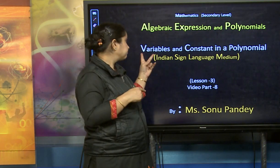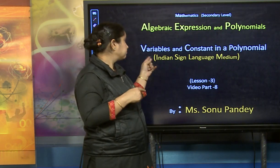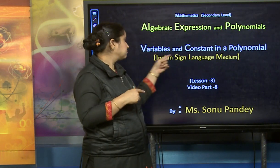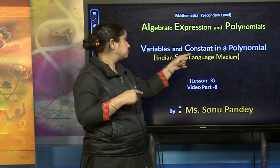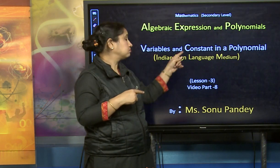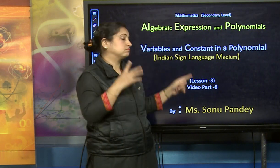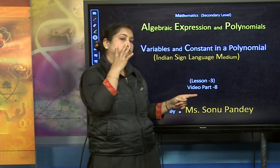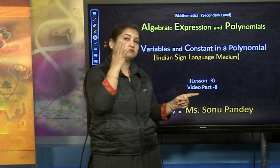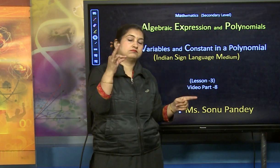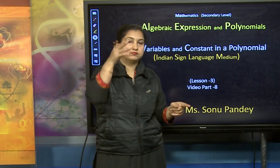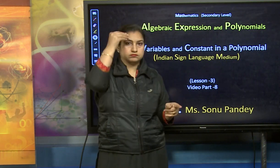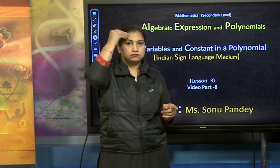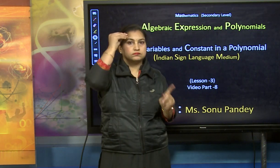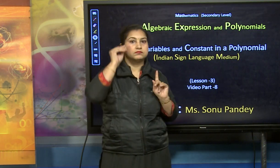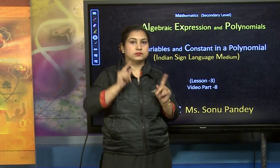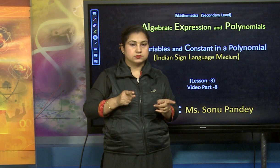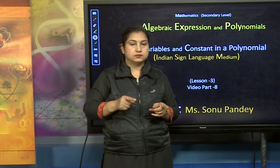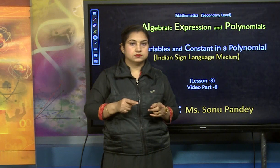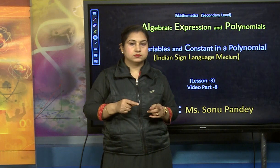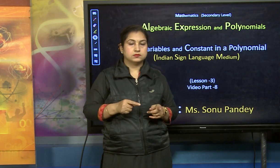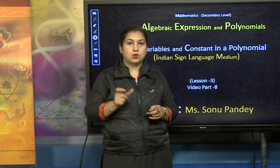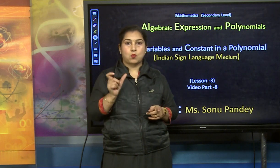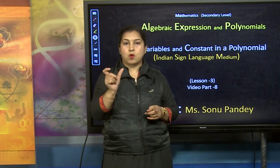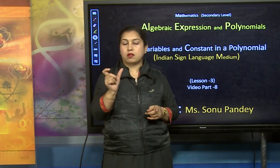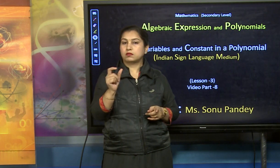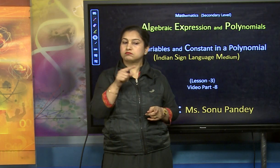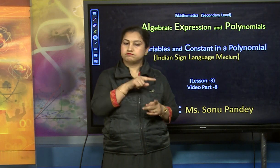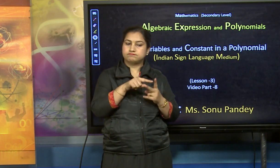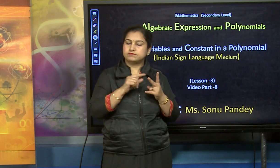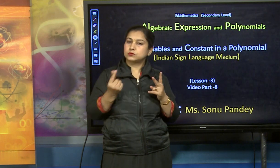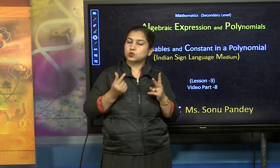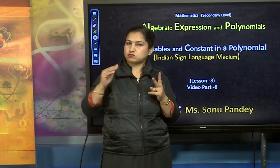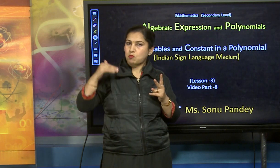हमारे लिए और हम इसको समझाएं ठीक से यह बहुत जरूरी है